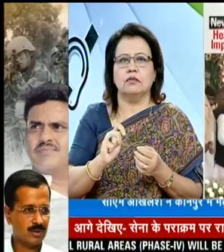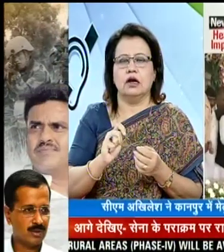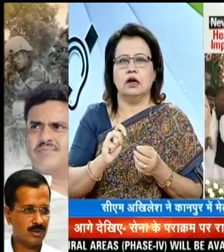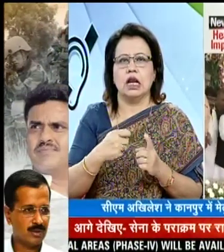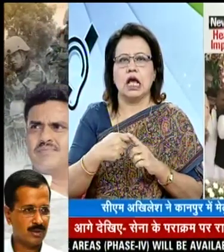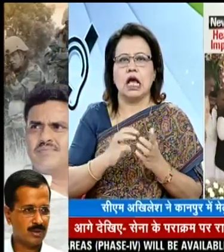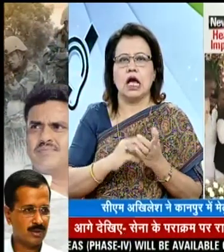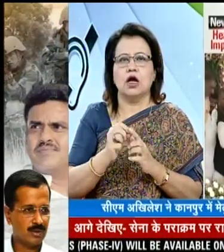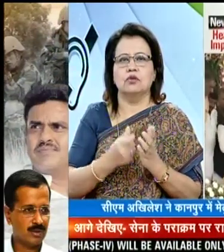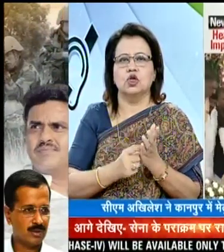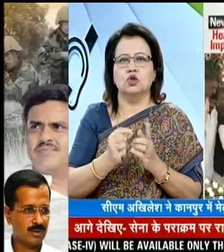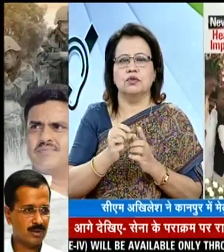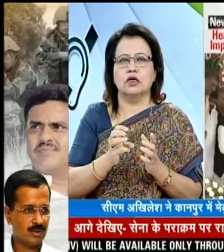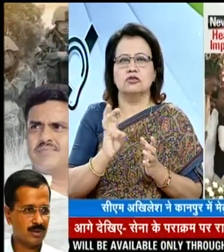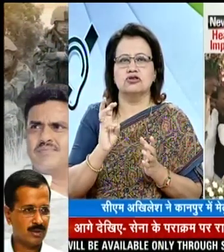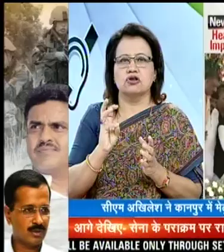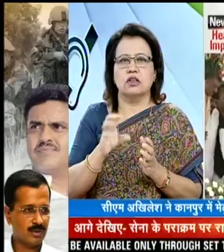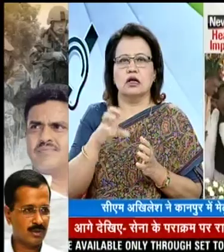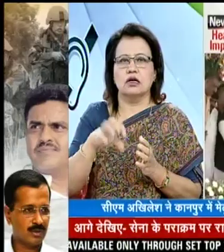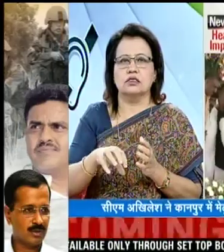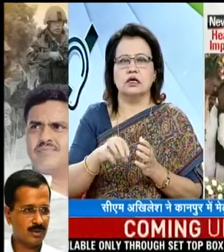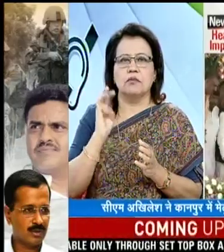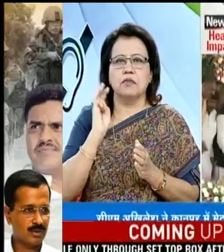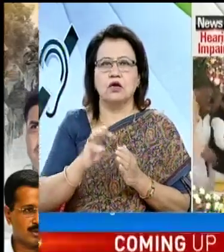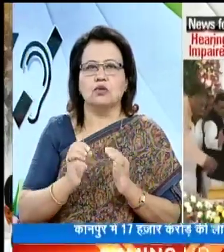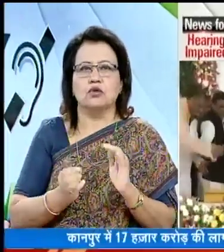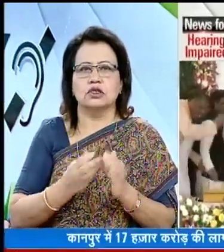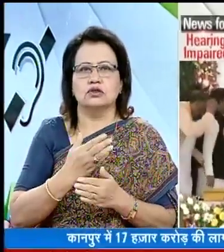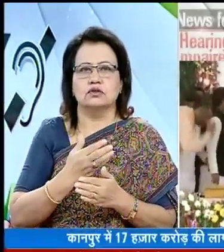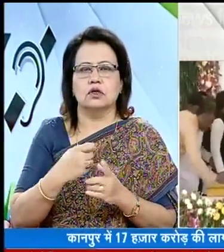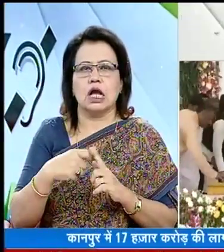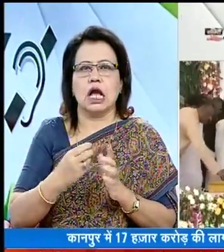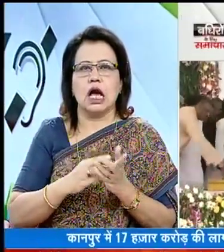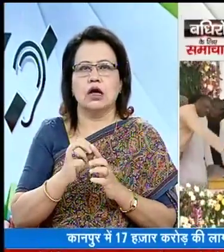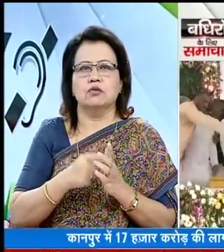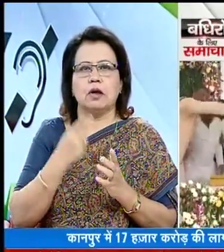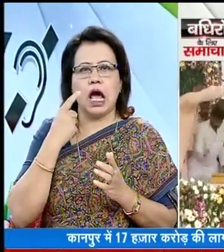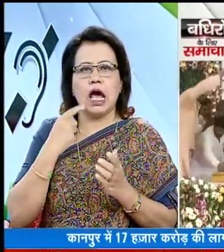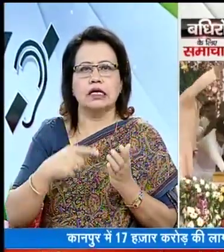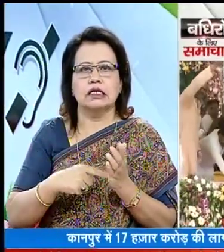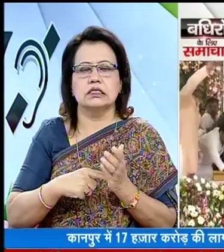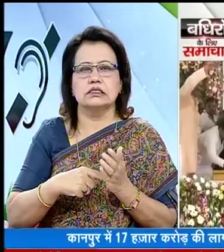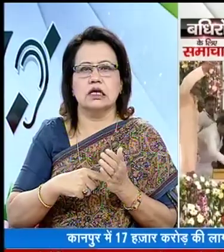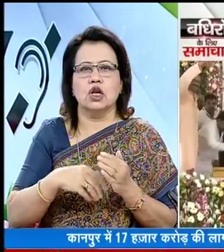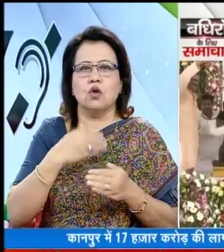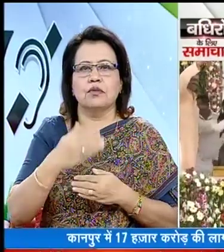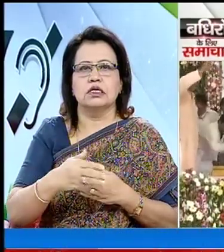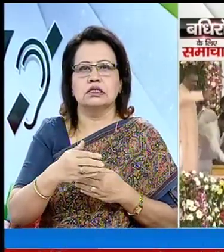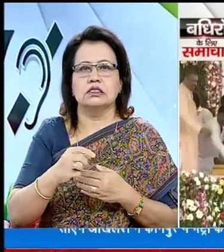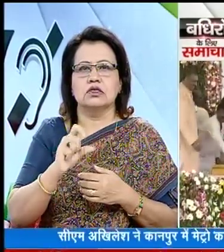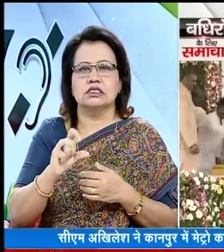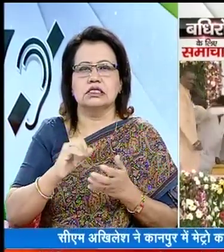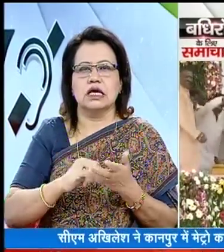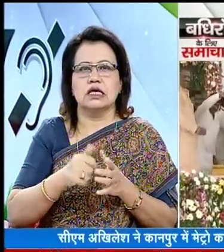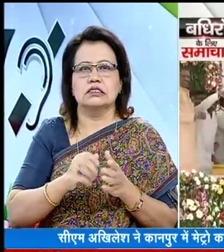जाएगा। कानपुर यूपी का चौथा शहर है जहां मेट्रो प्रोजेक्ट की शुरुआत की गई है। कानपुर में आईटी से नौबस्ता